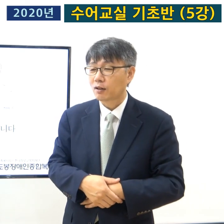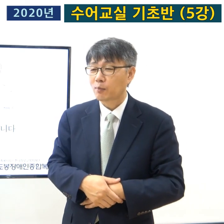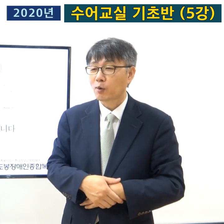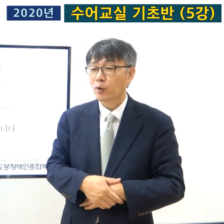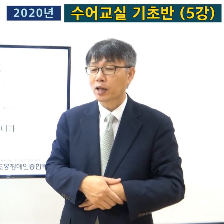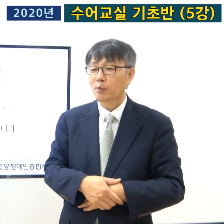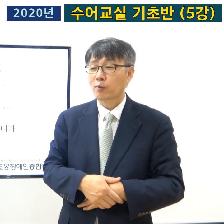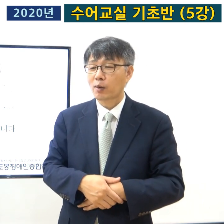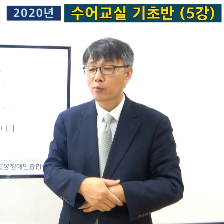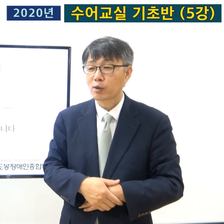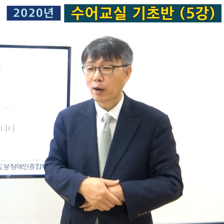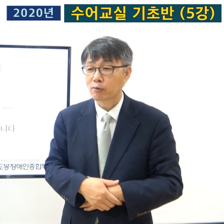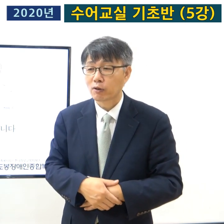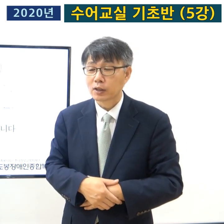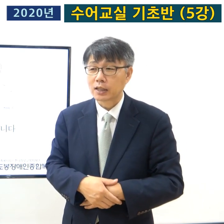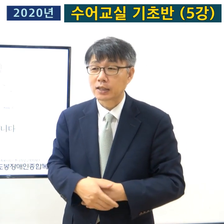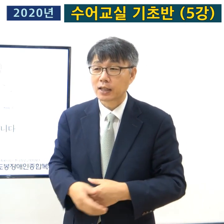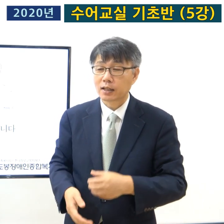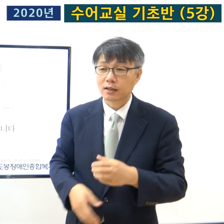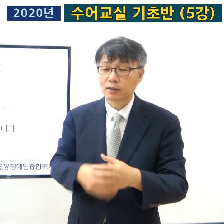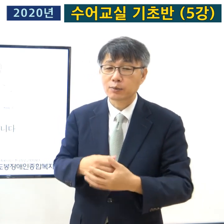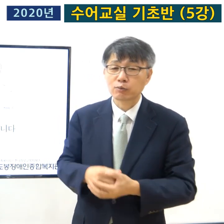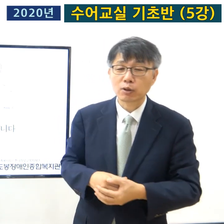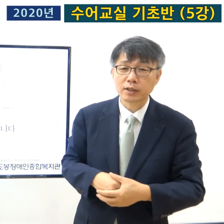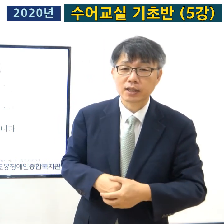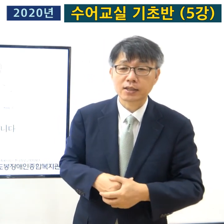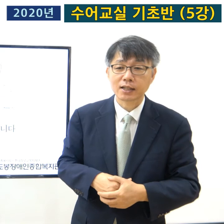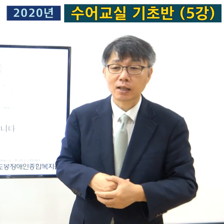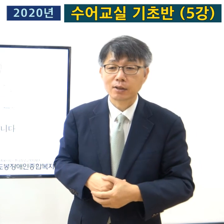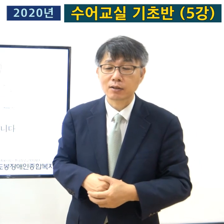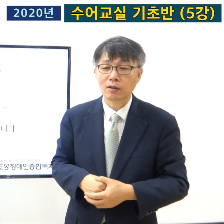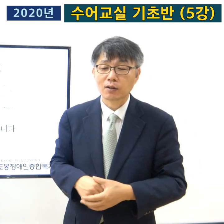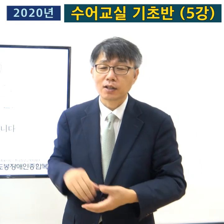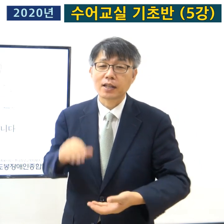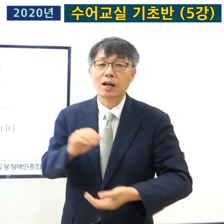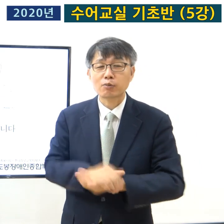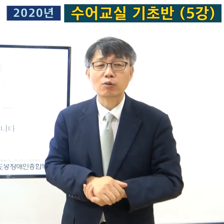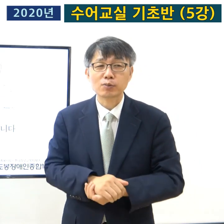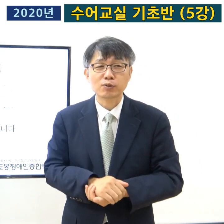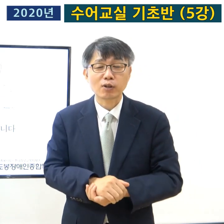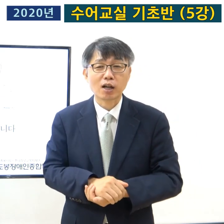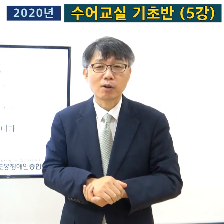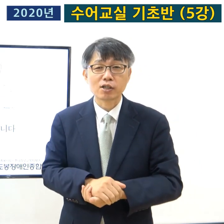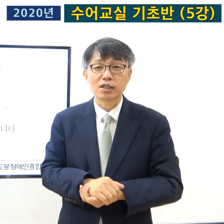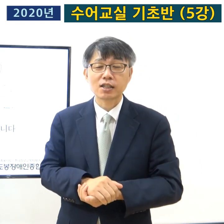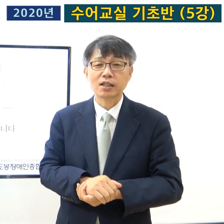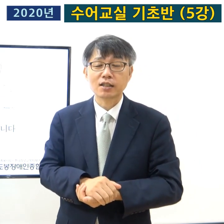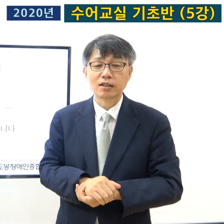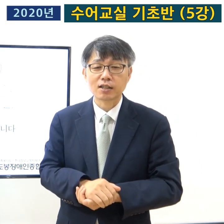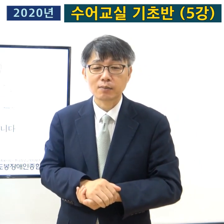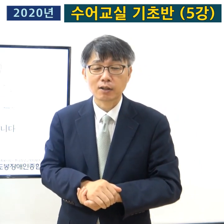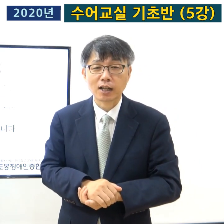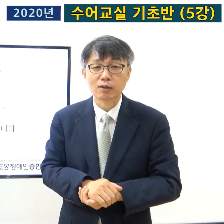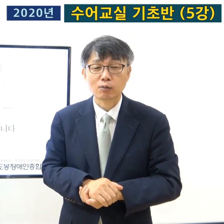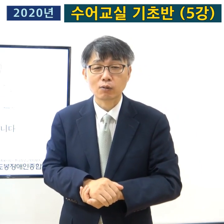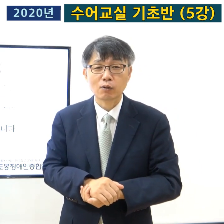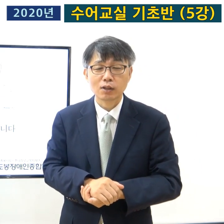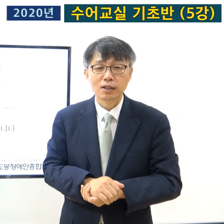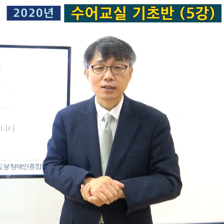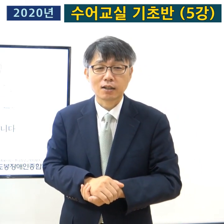한번 고향의 봄을 한번 불러봤고요. 이제 점점 수업이 이제 진행되면서 내가 부르고 싶은 노래가 뭔지 이런 게 있으면 카톡으로